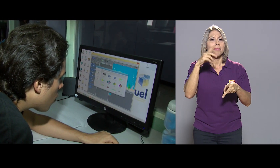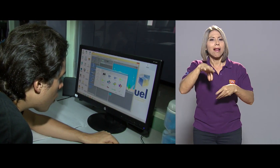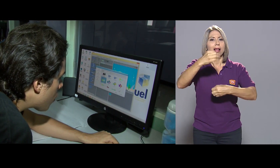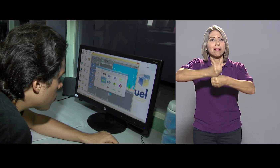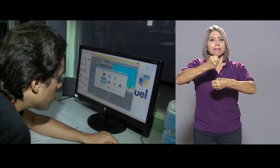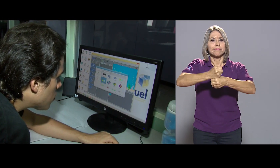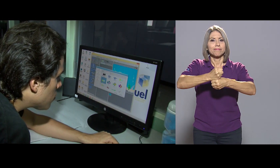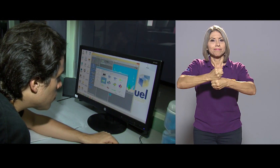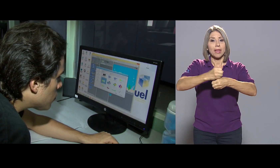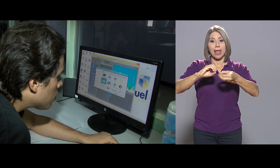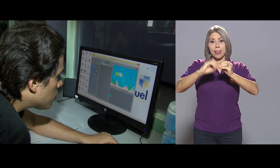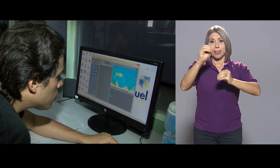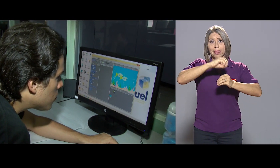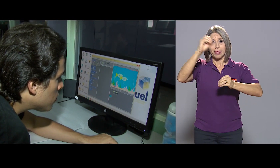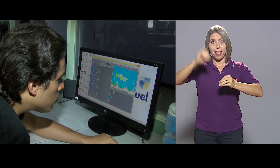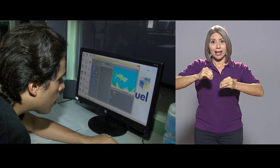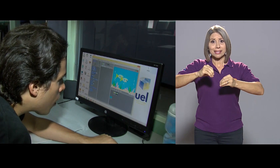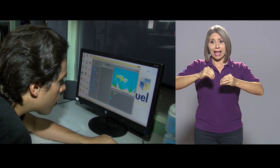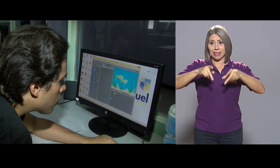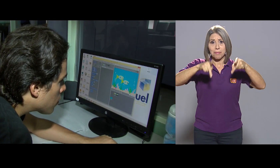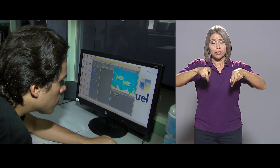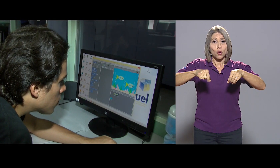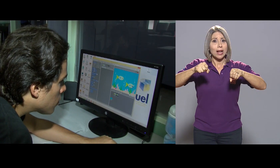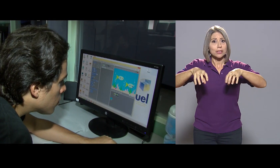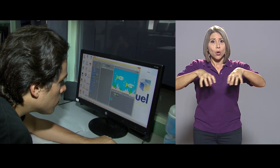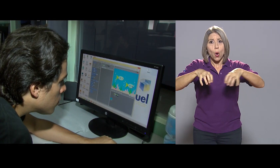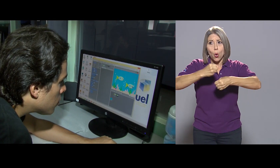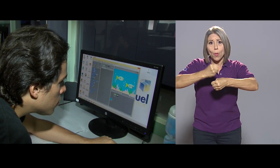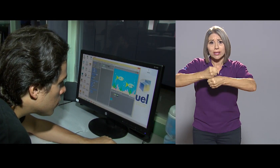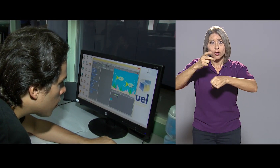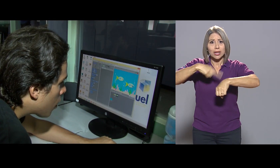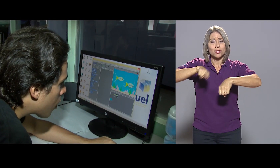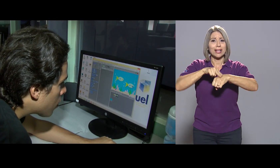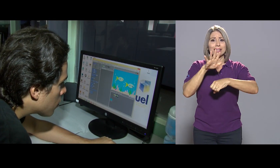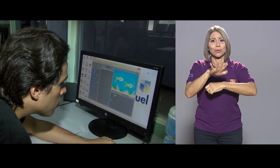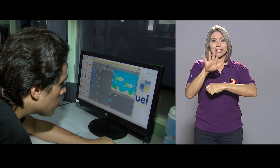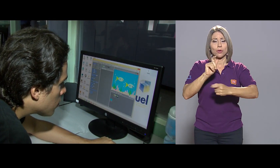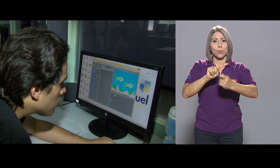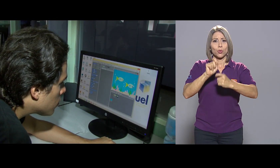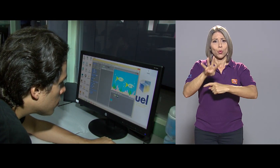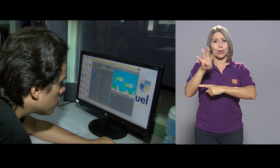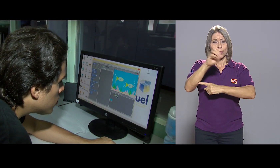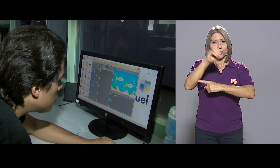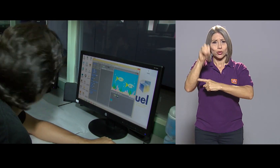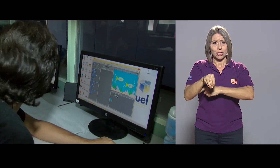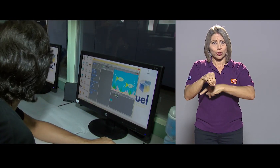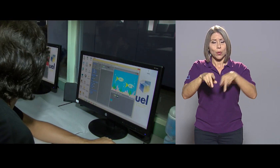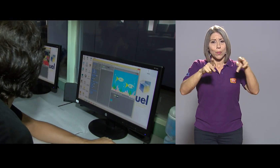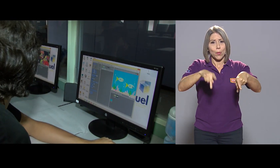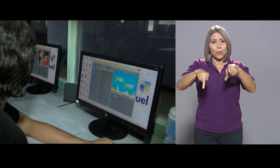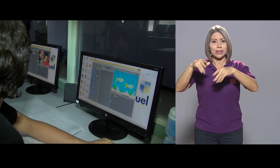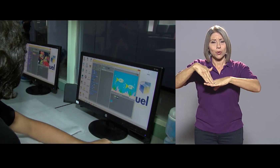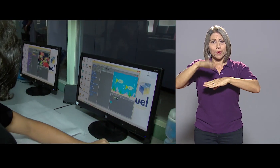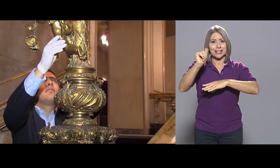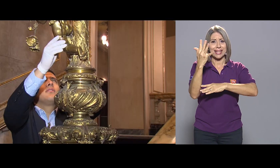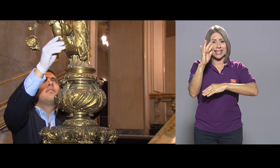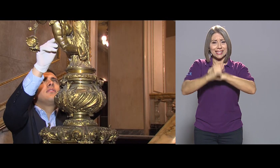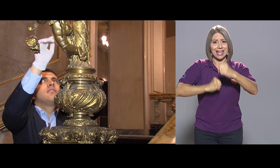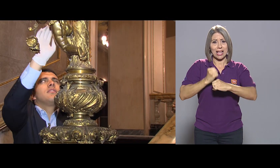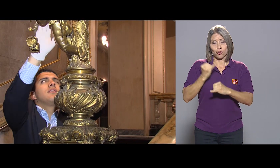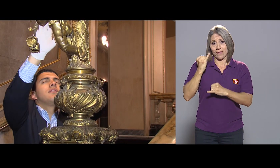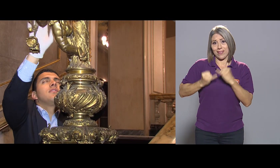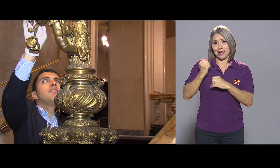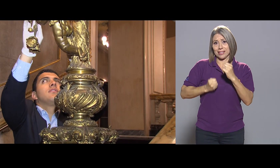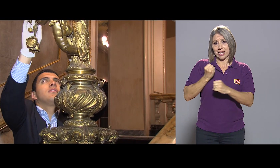trabajo. Mientras la tasa de ocupación nacional se estimó en 55.4% de la población de más de 15 años a finales